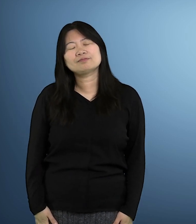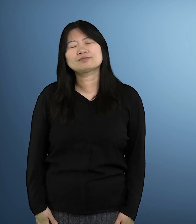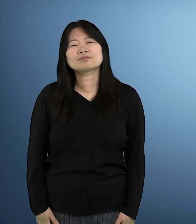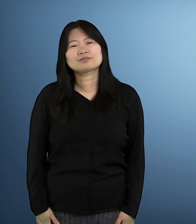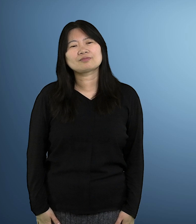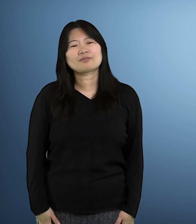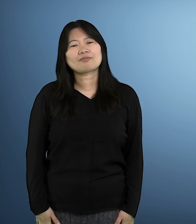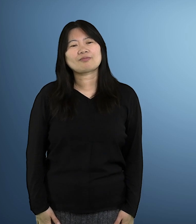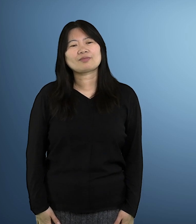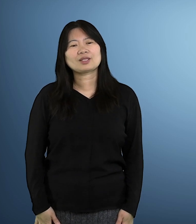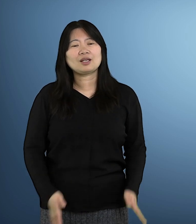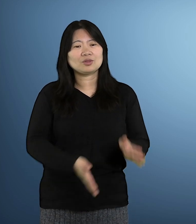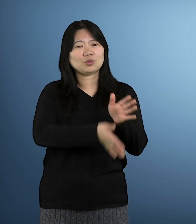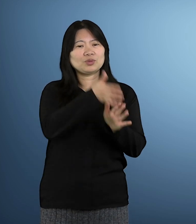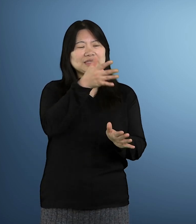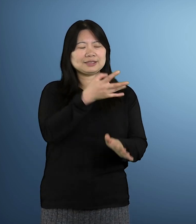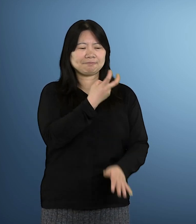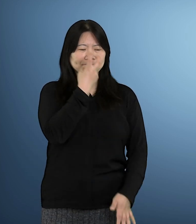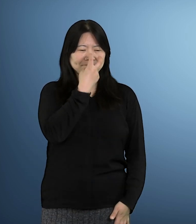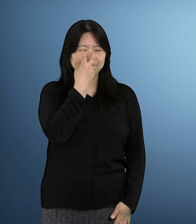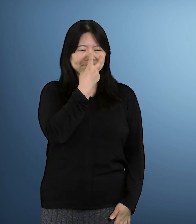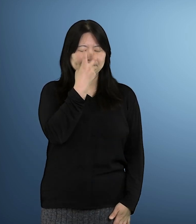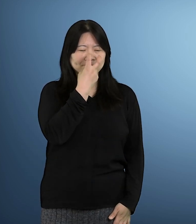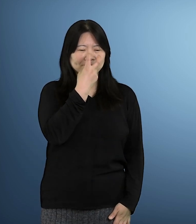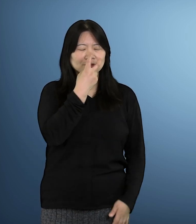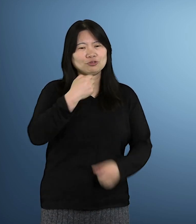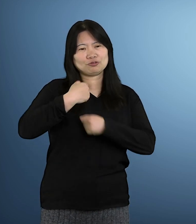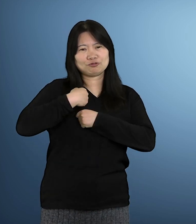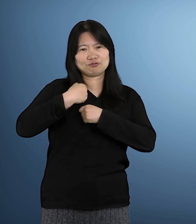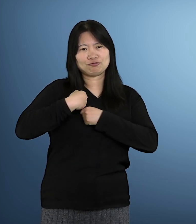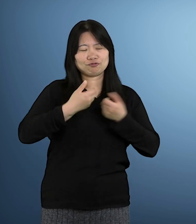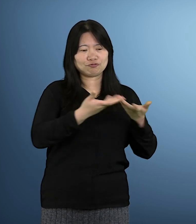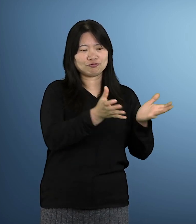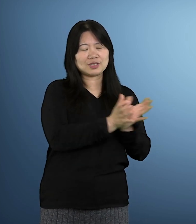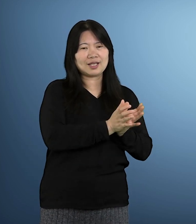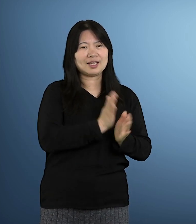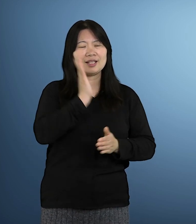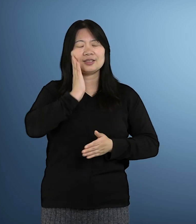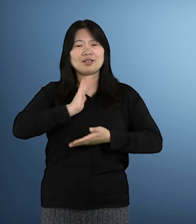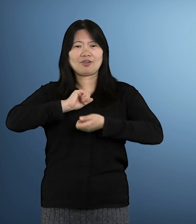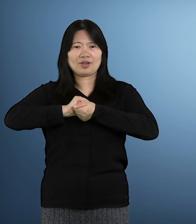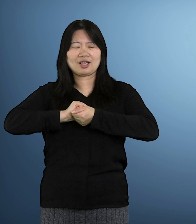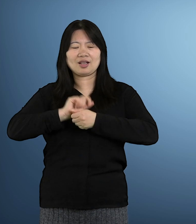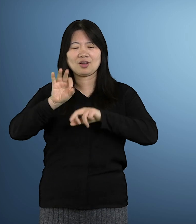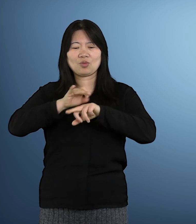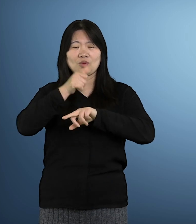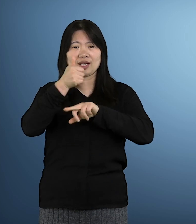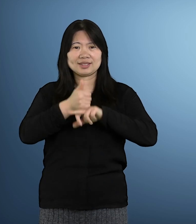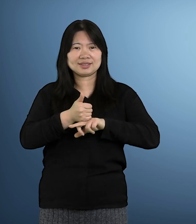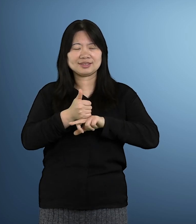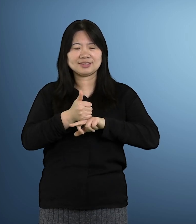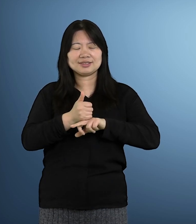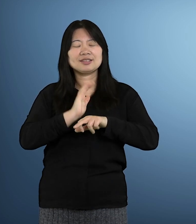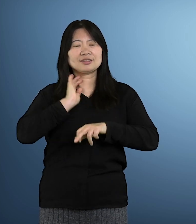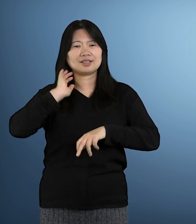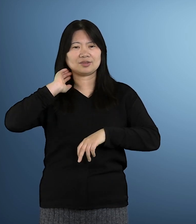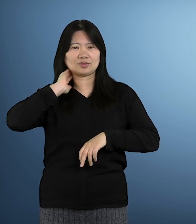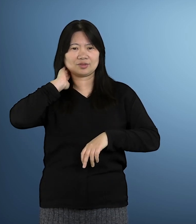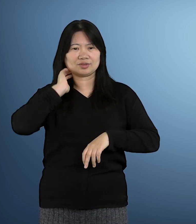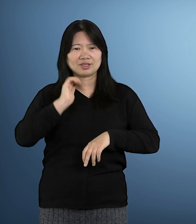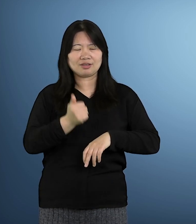수도경비 사령부 아시죠? 여기 청와대와 왕을,